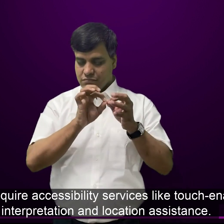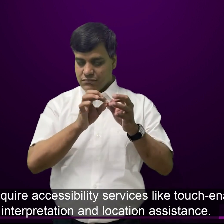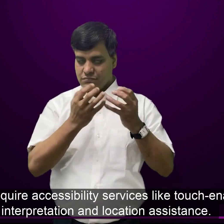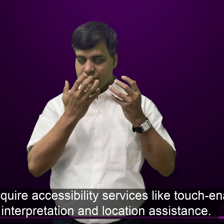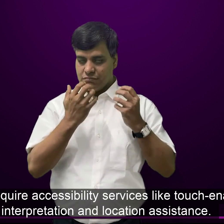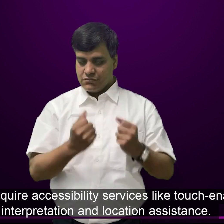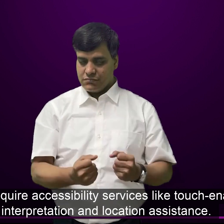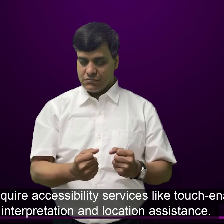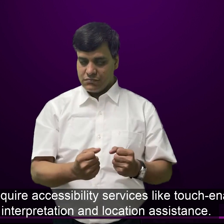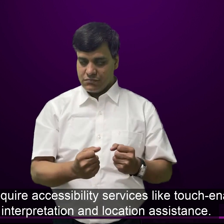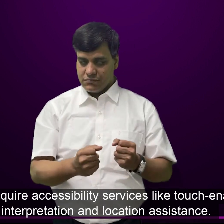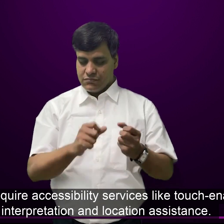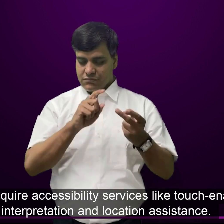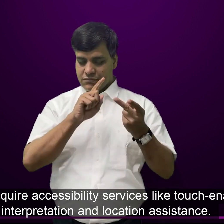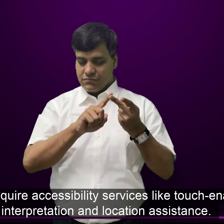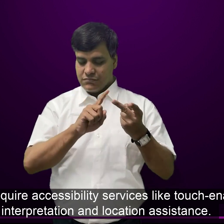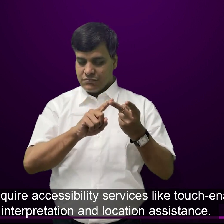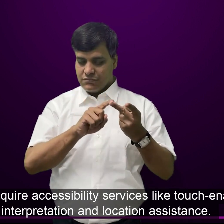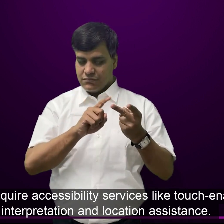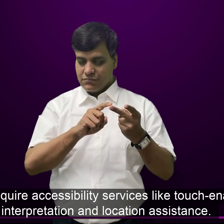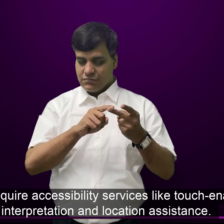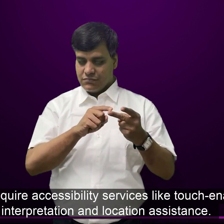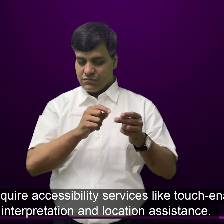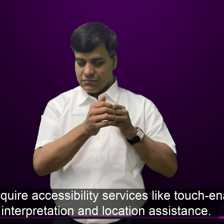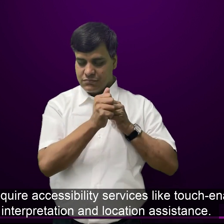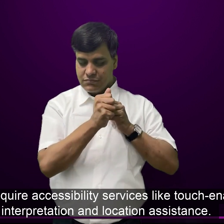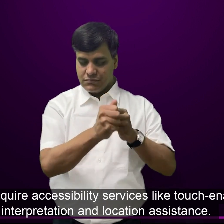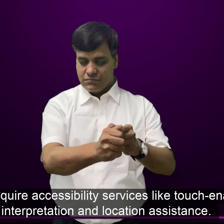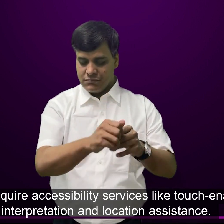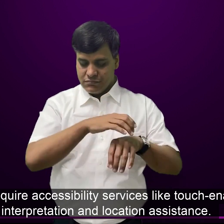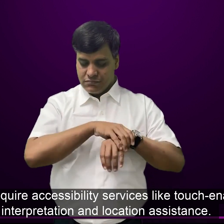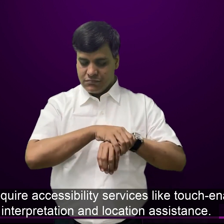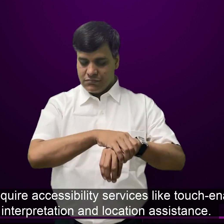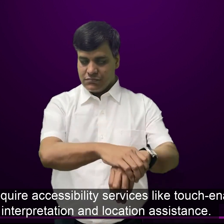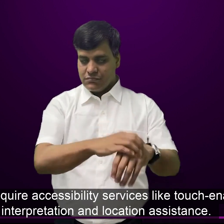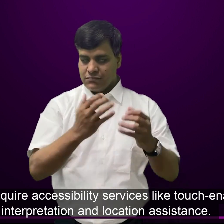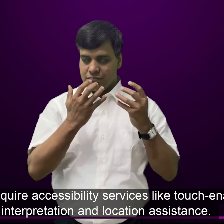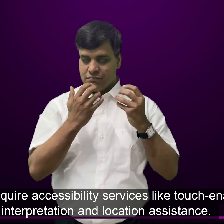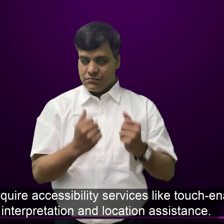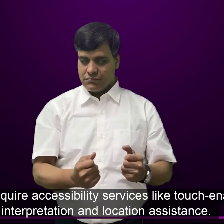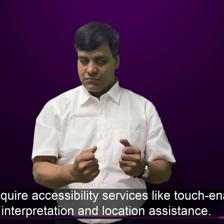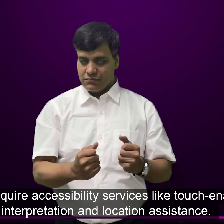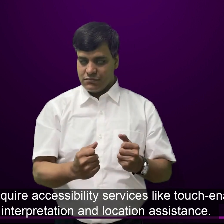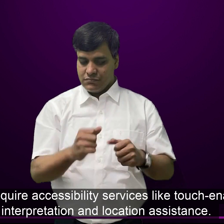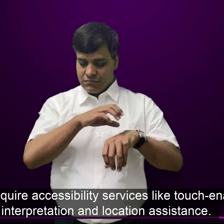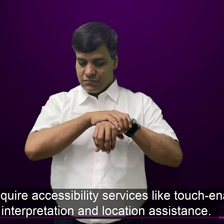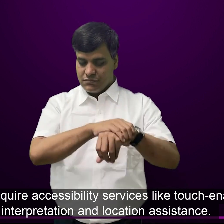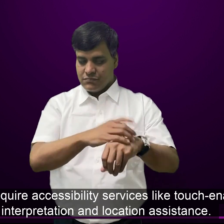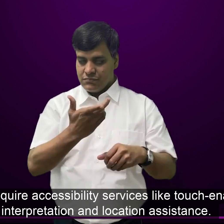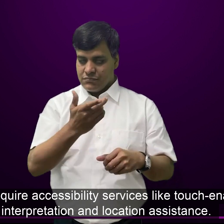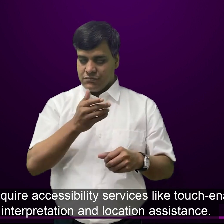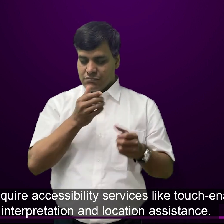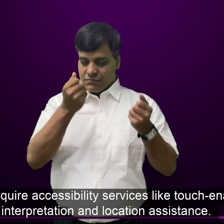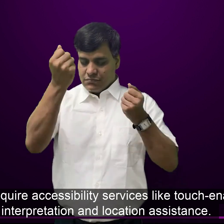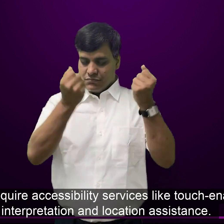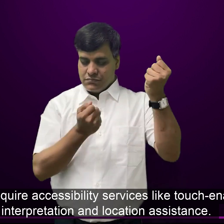मैं अपने आप को भी एक समान महसूस करना चाहता हूँ बाकी सभी लोगों की तरह। मुझे